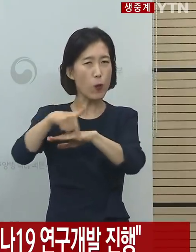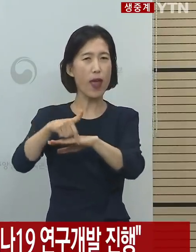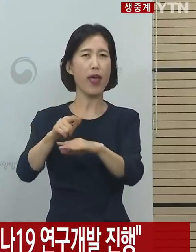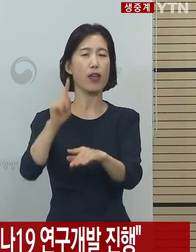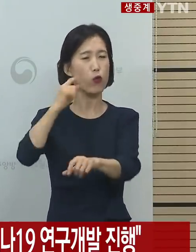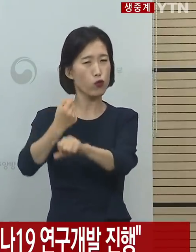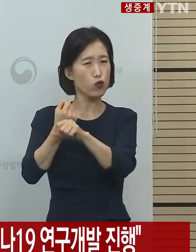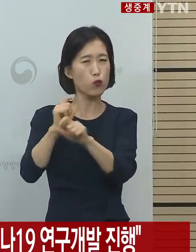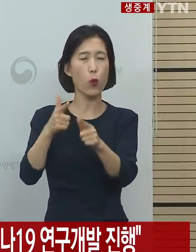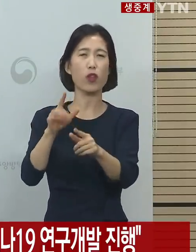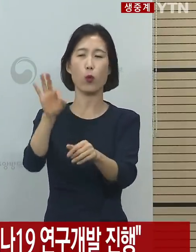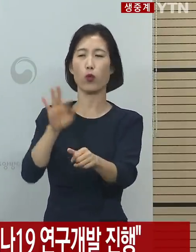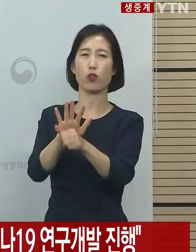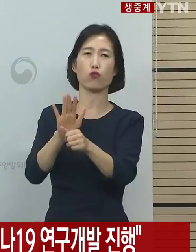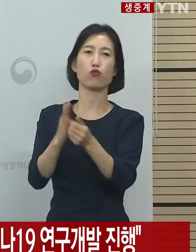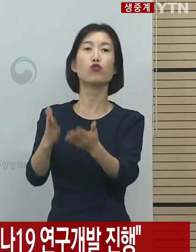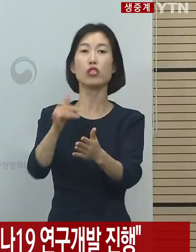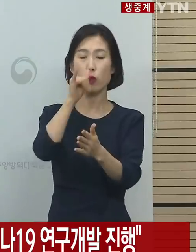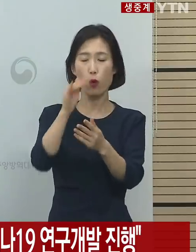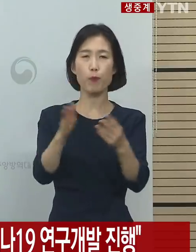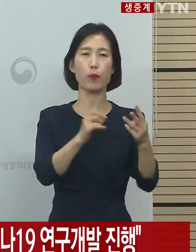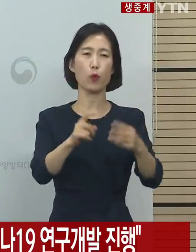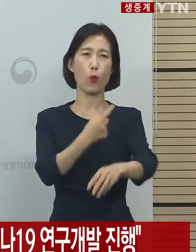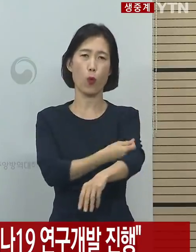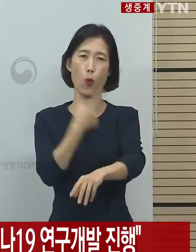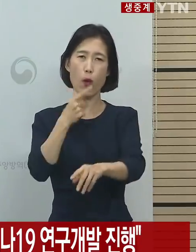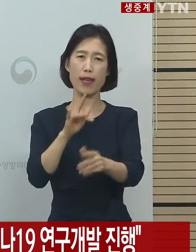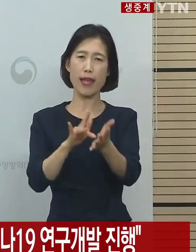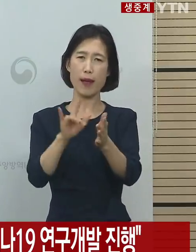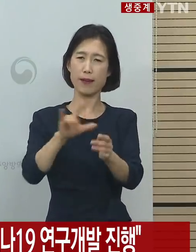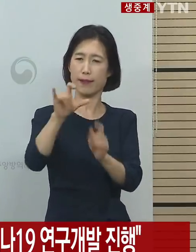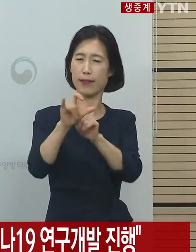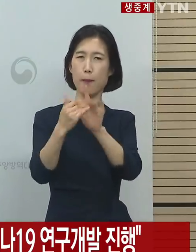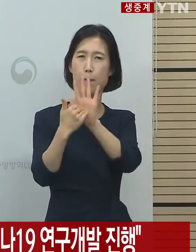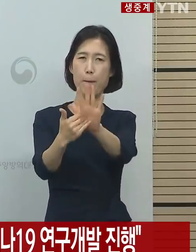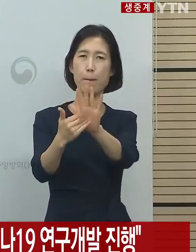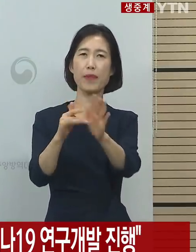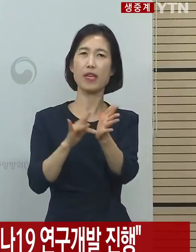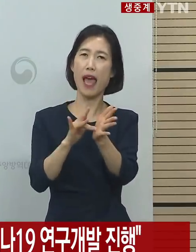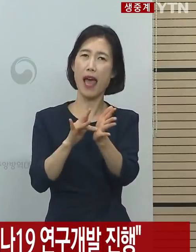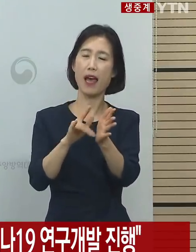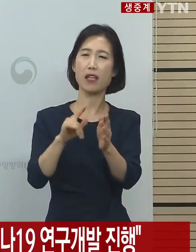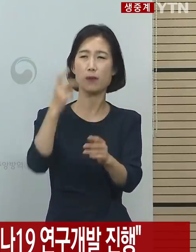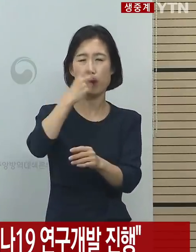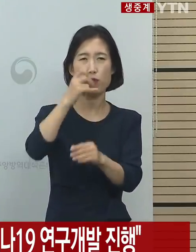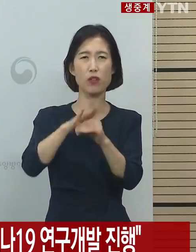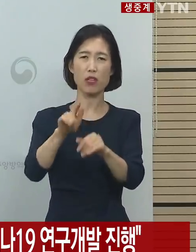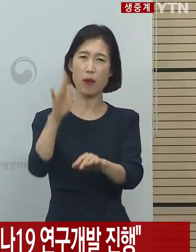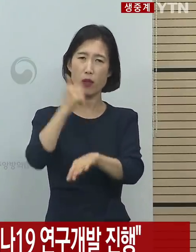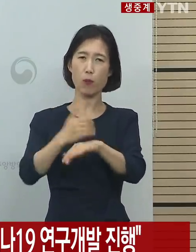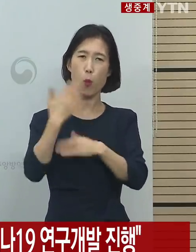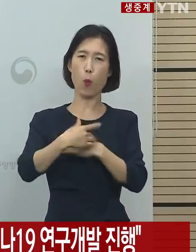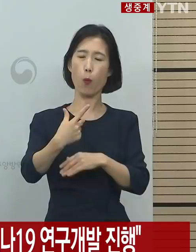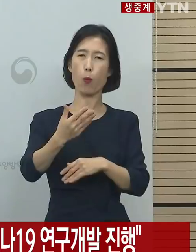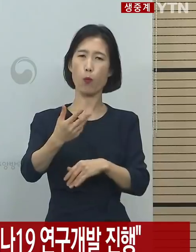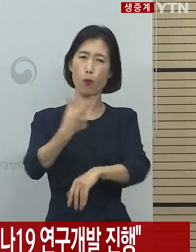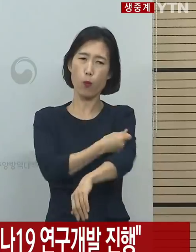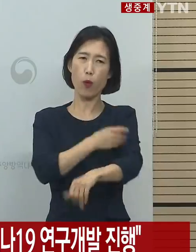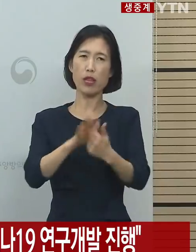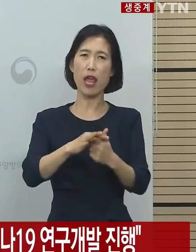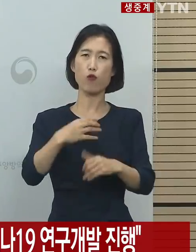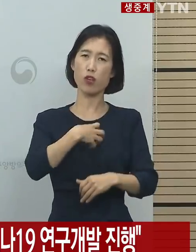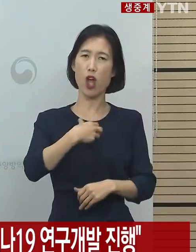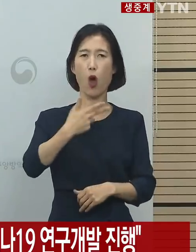있고요. 그리고 백신에 대해서도 여러 가지 백신 후보 물질이라거나 백신의 유효성 검증 같은 그런 백신 개발 크게